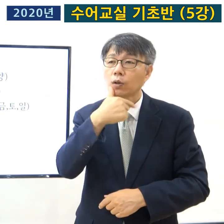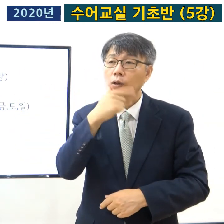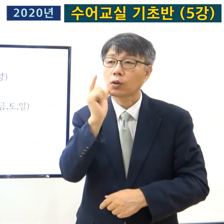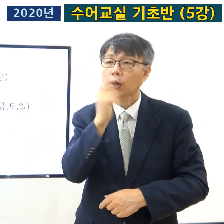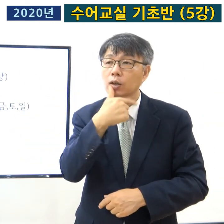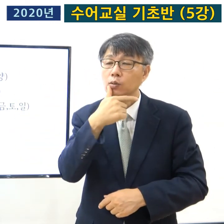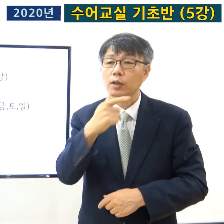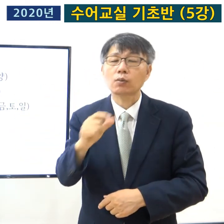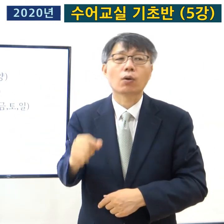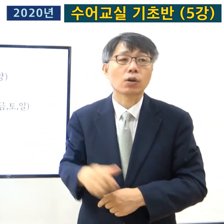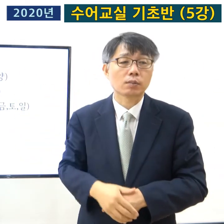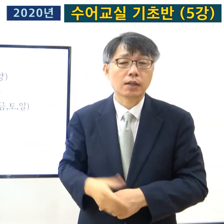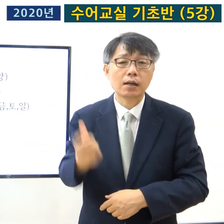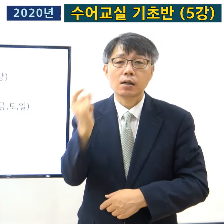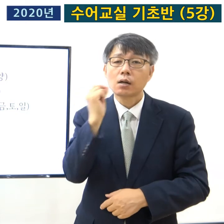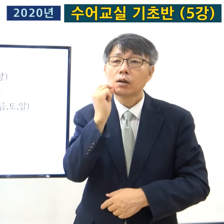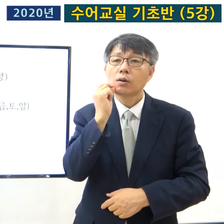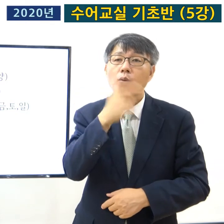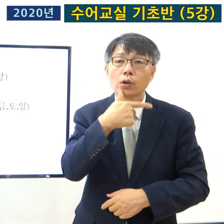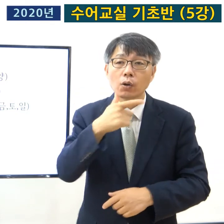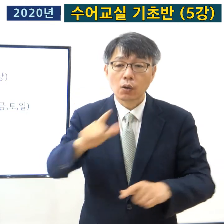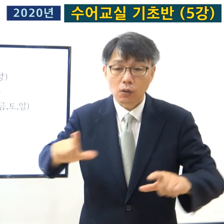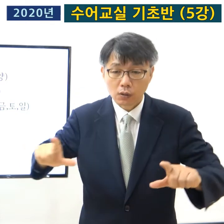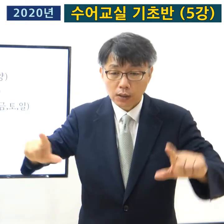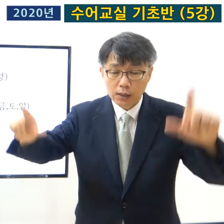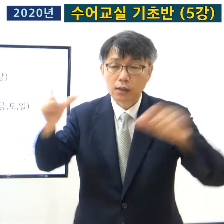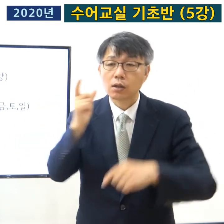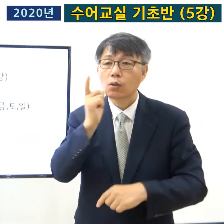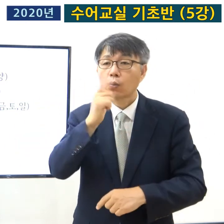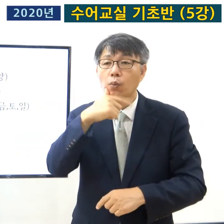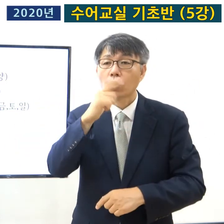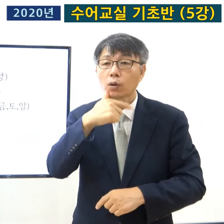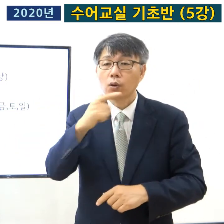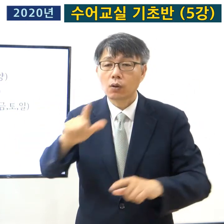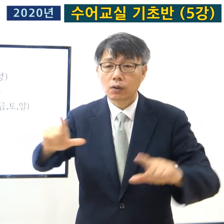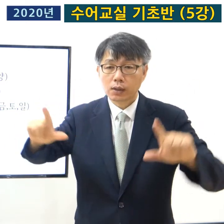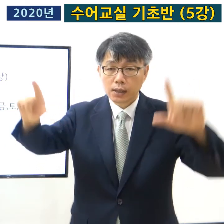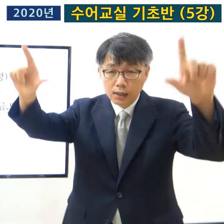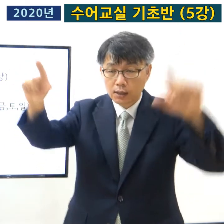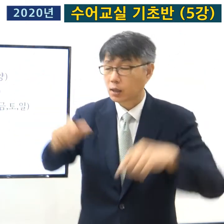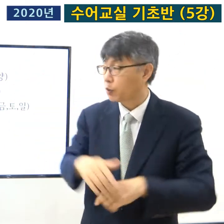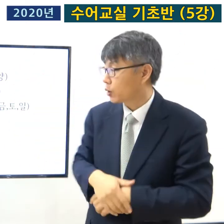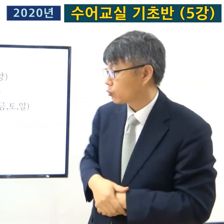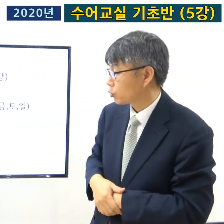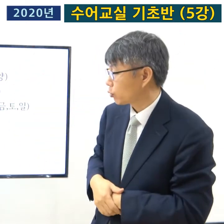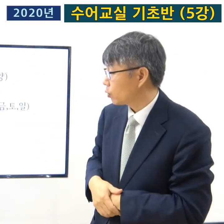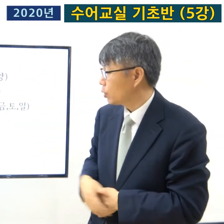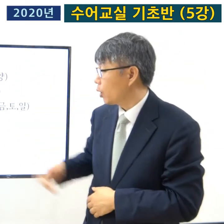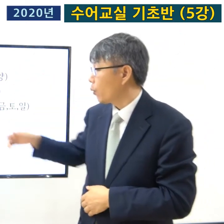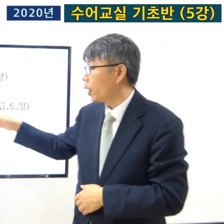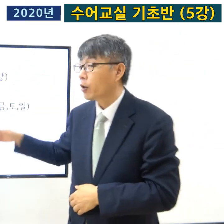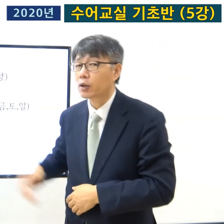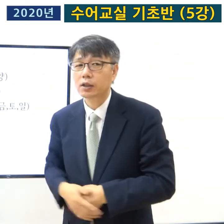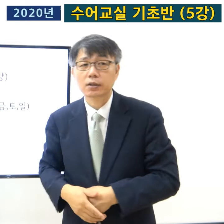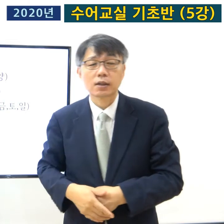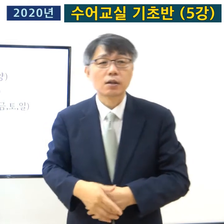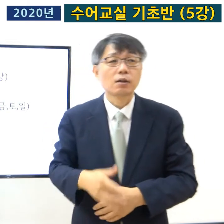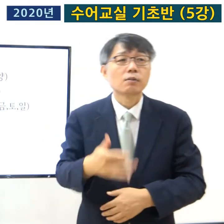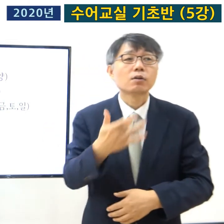이렇게 그려주면 월요일입니다. 월요일 이렇게 표현해 주시고요. 화요일은